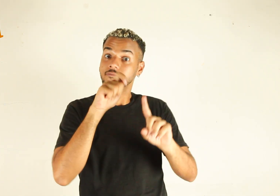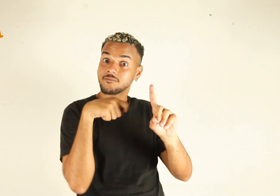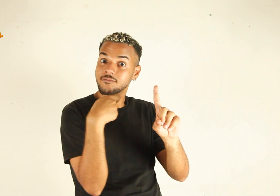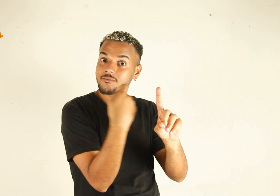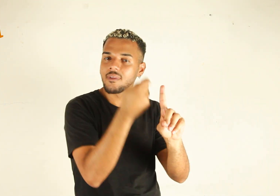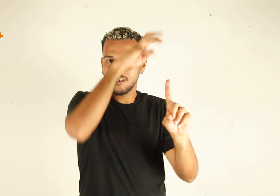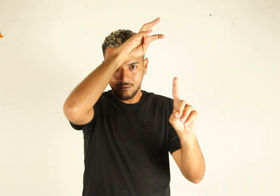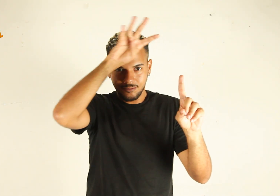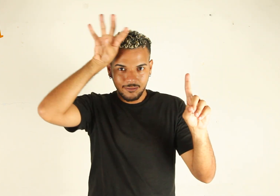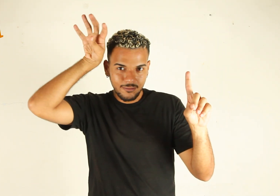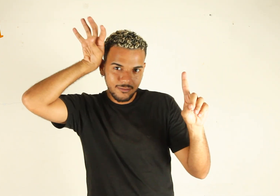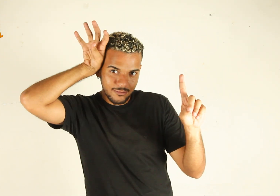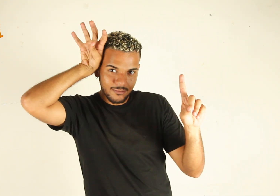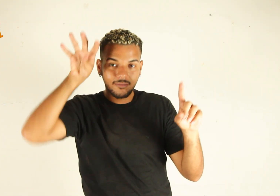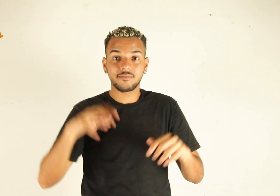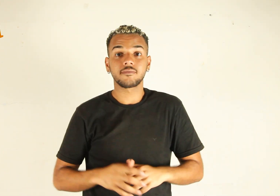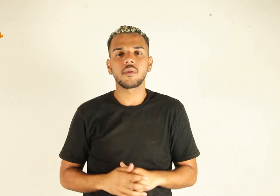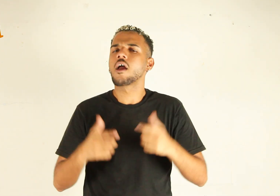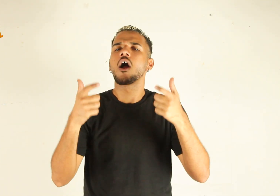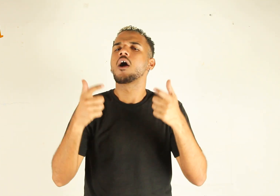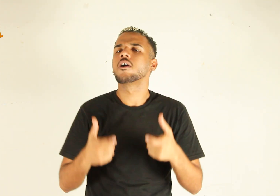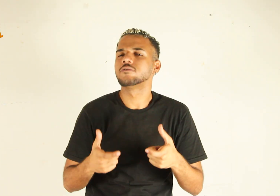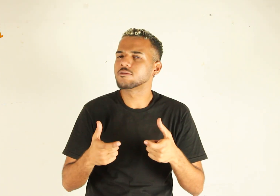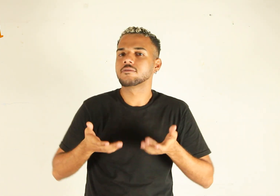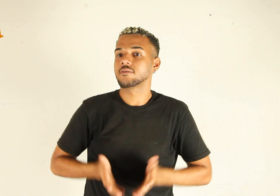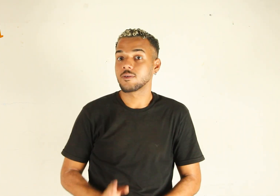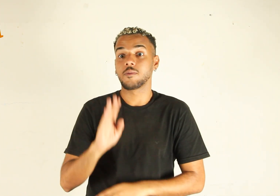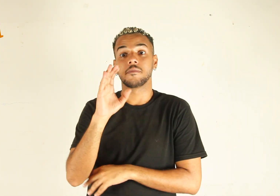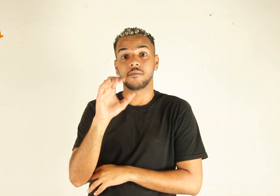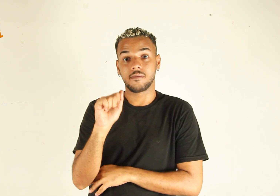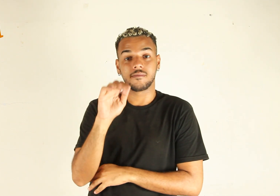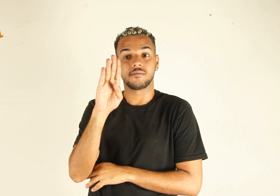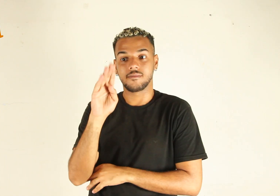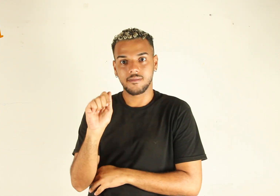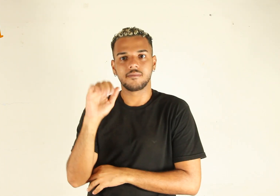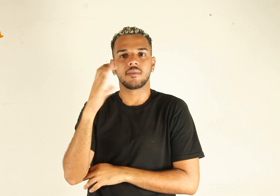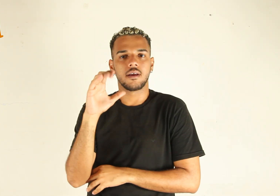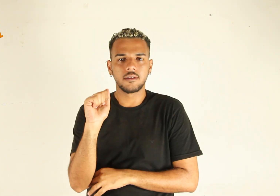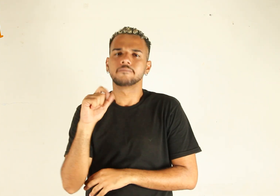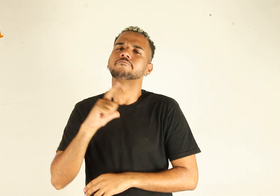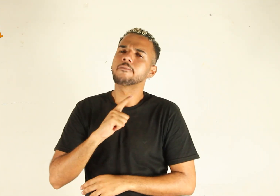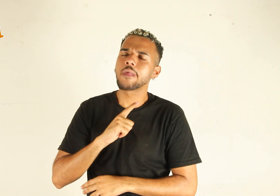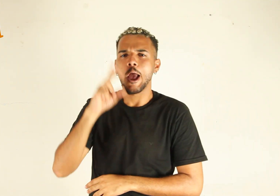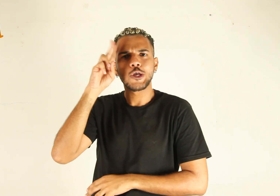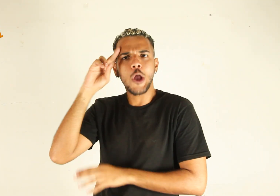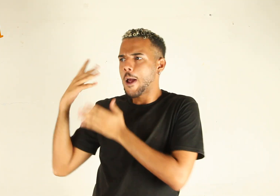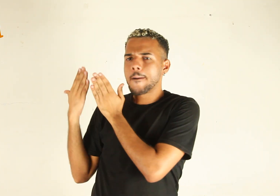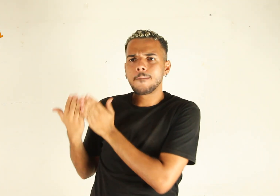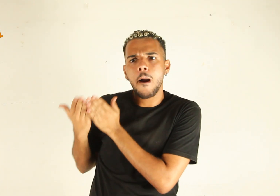do Nodongo, logo depois da chegada dos portugueses a Luanda. Ela era neta de Nagola Nadambi e filha